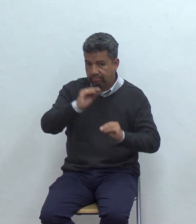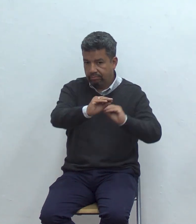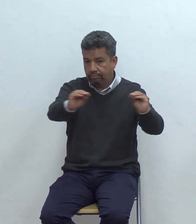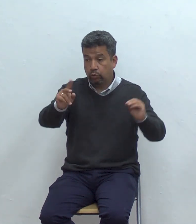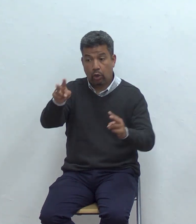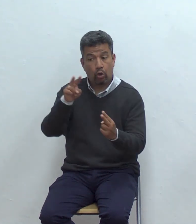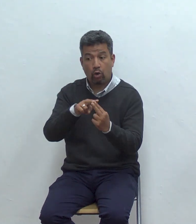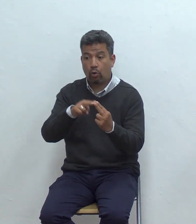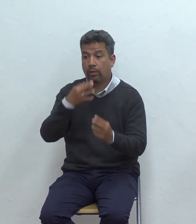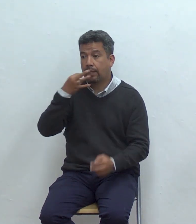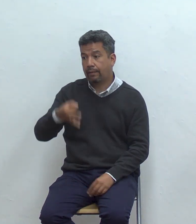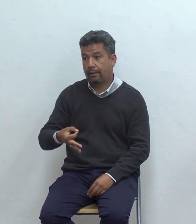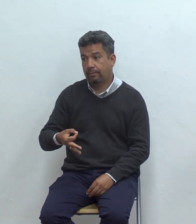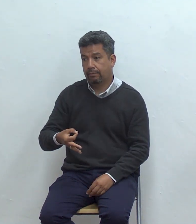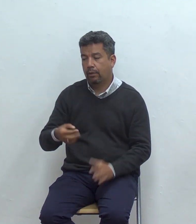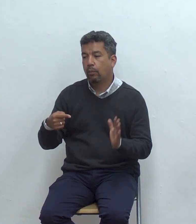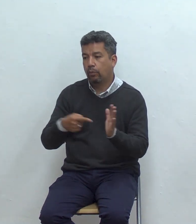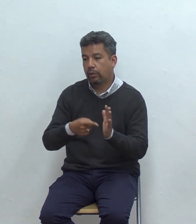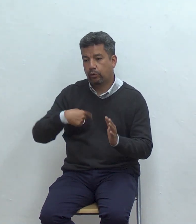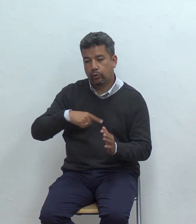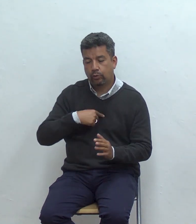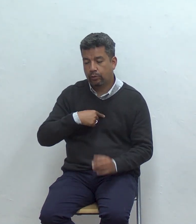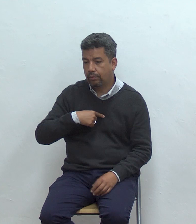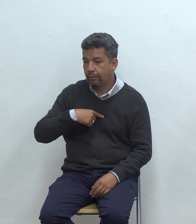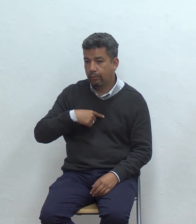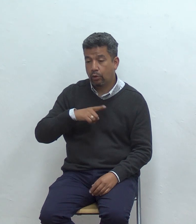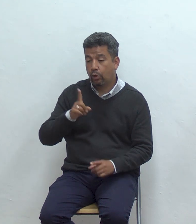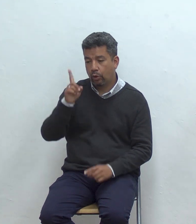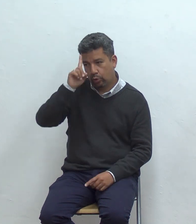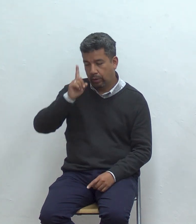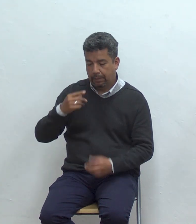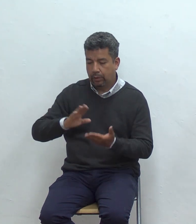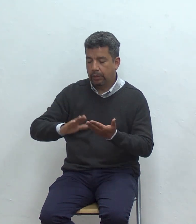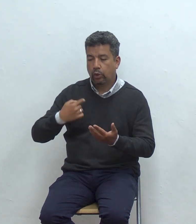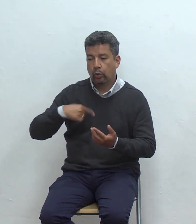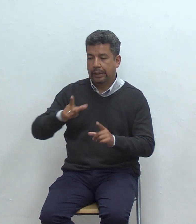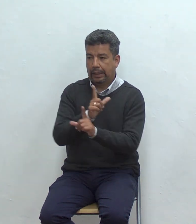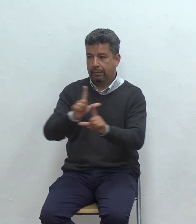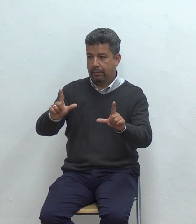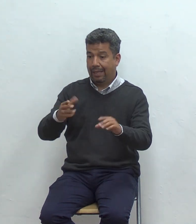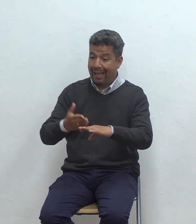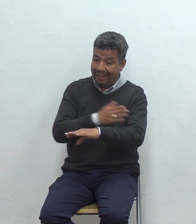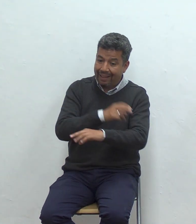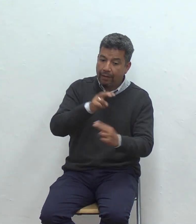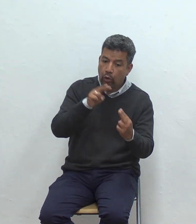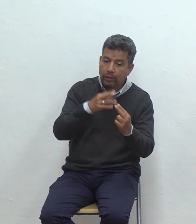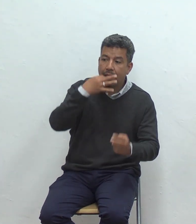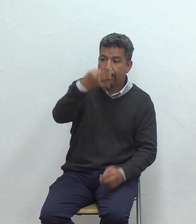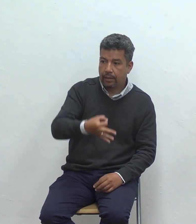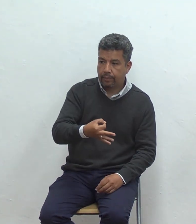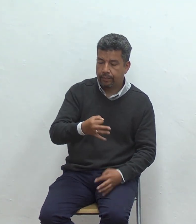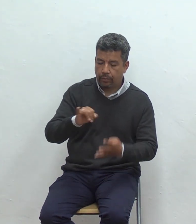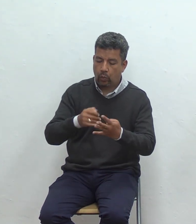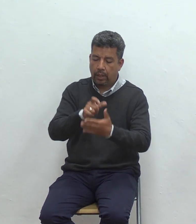no conocemos la verdad, por eso nosotros no somos libres. Tenemos que conocer esa verdad. Mire conmigo ahí